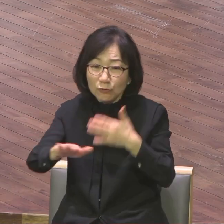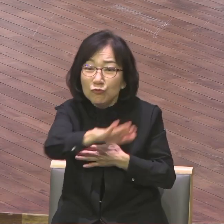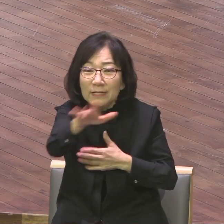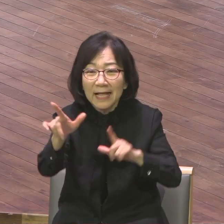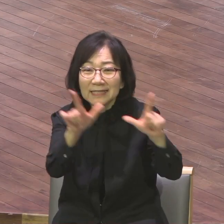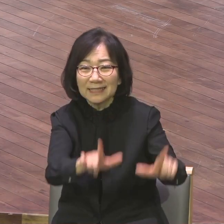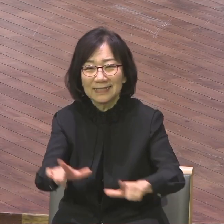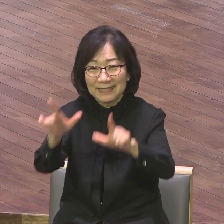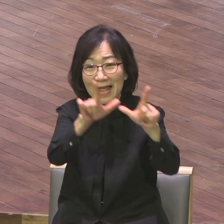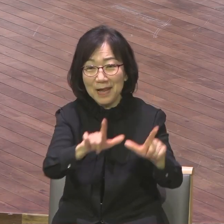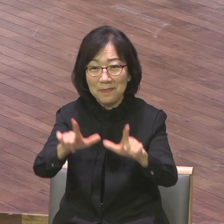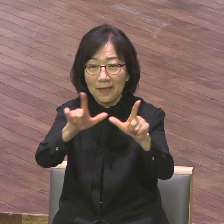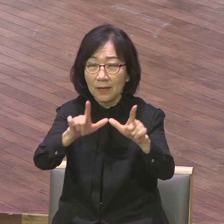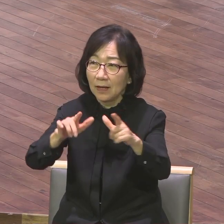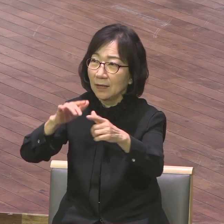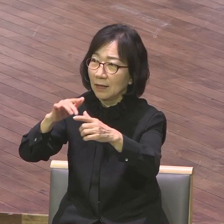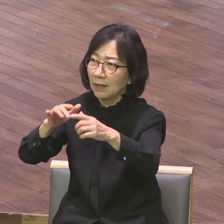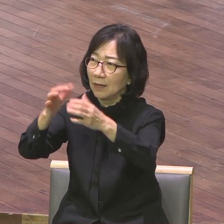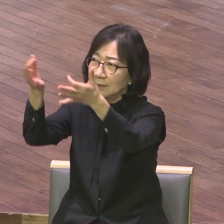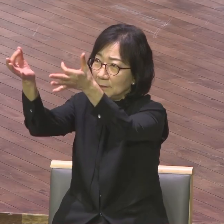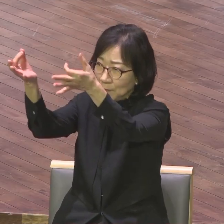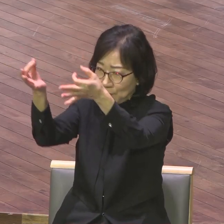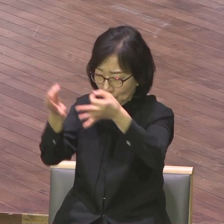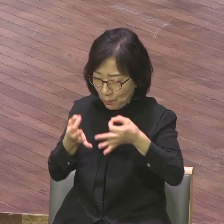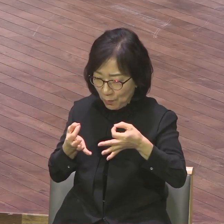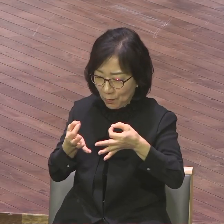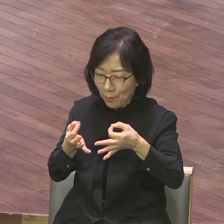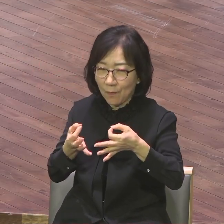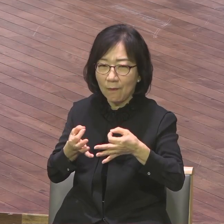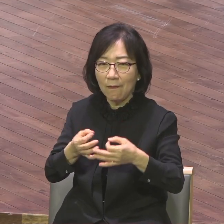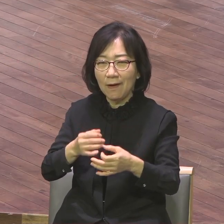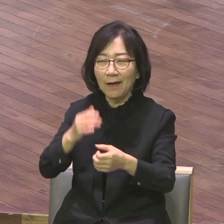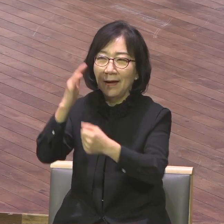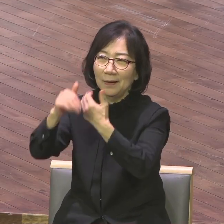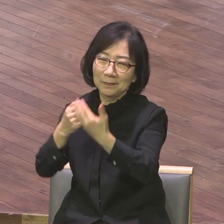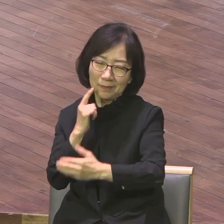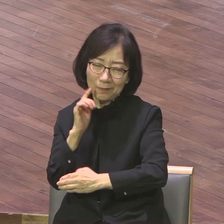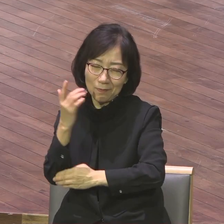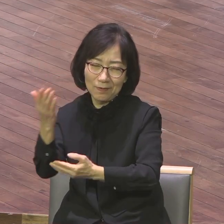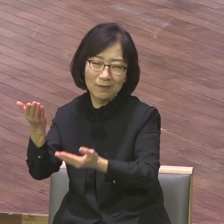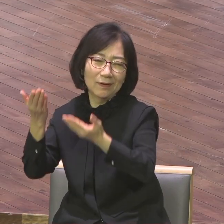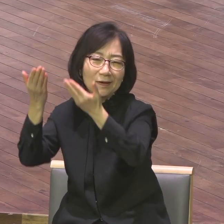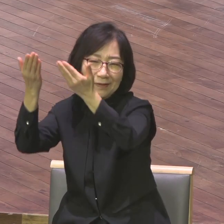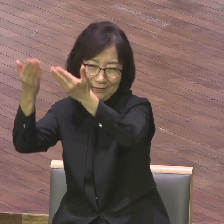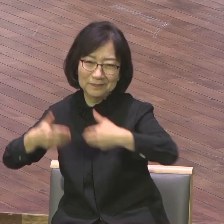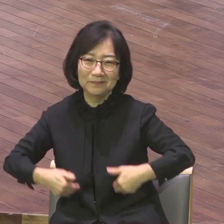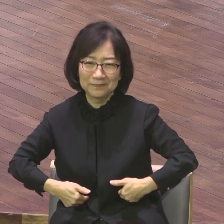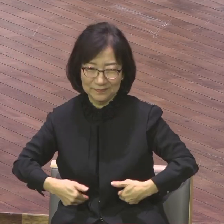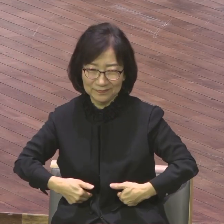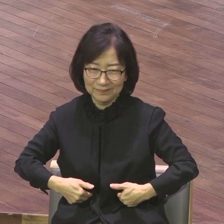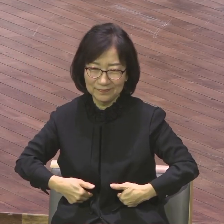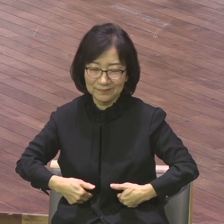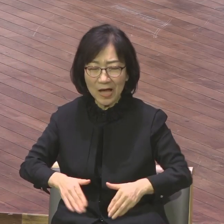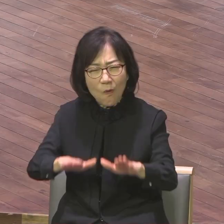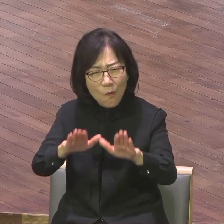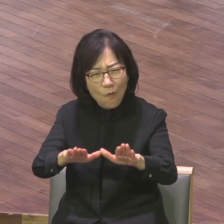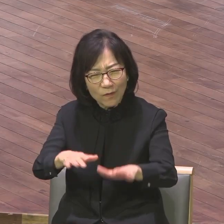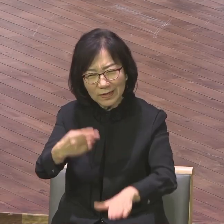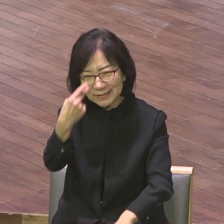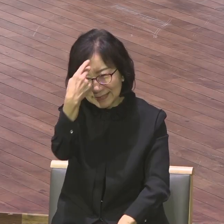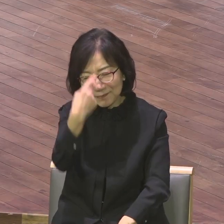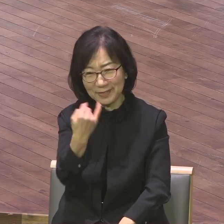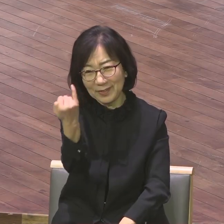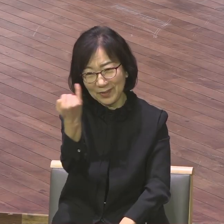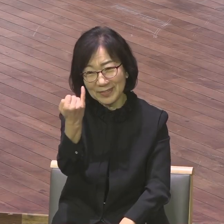영화롭게 하는 예배가 되어야 되겠죠. 삶 전체가. 본문의 사마리아 여자가 예배 장소에 대한 질문한